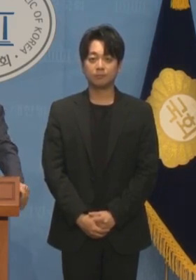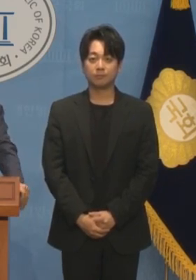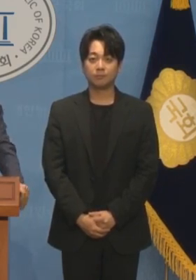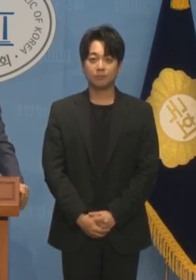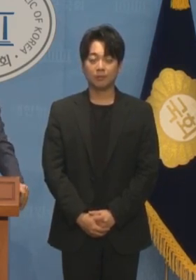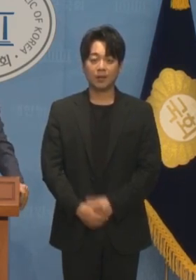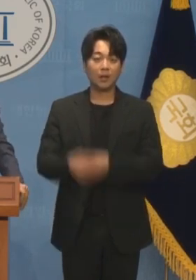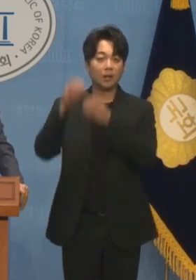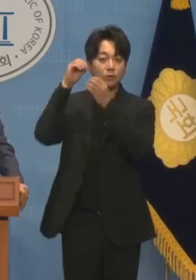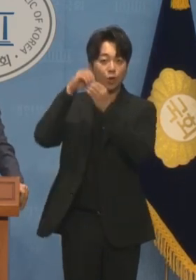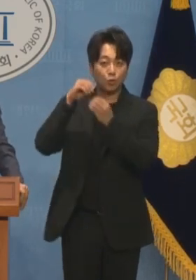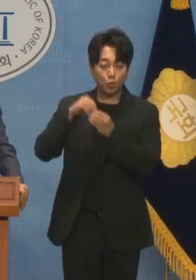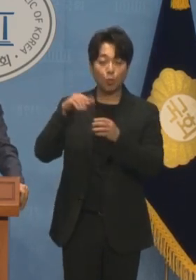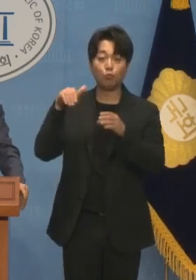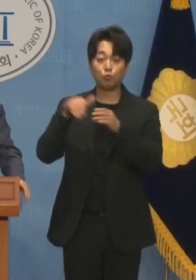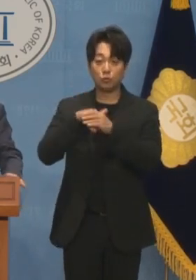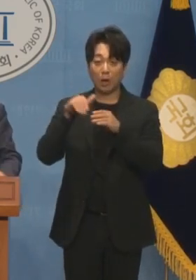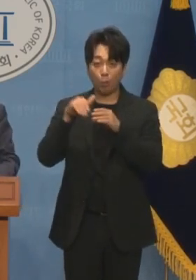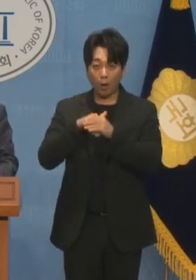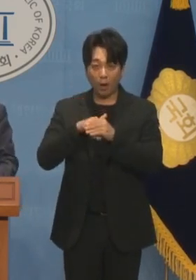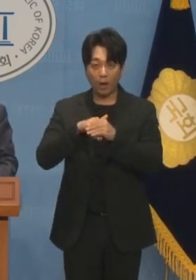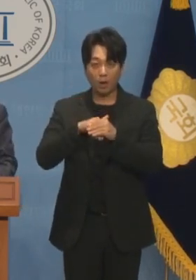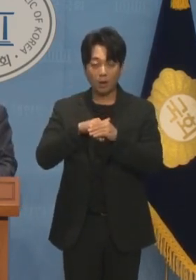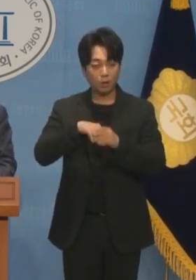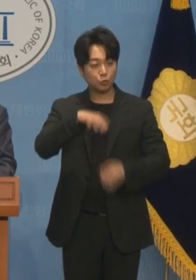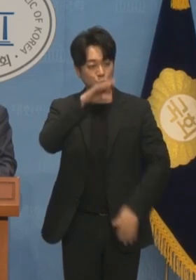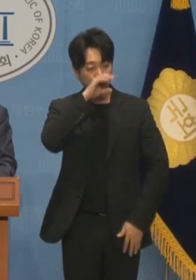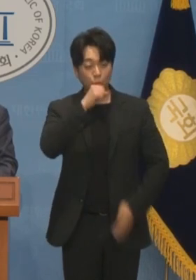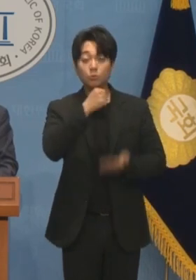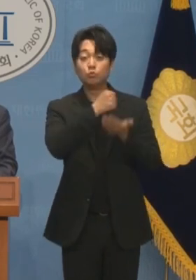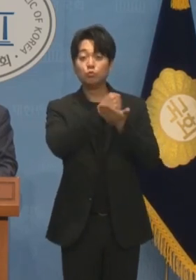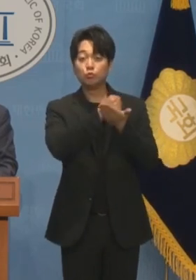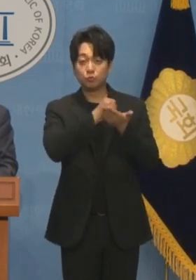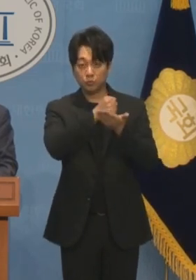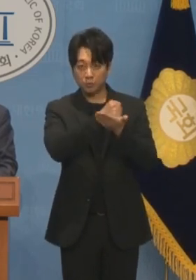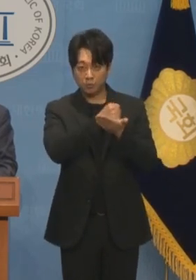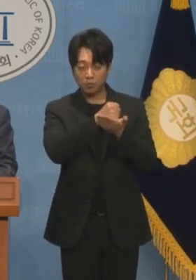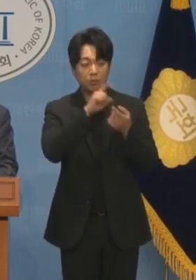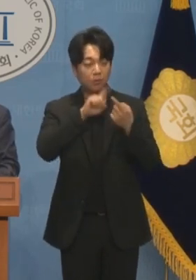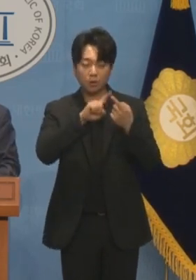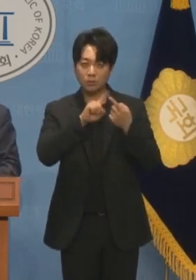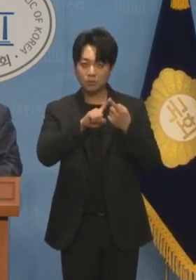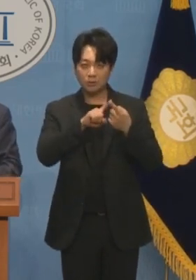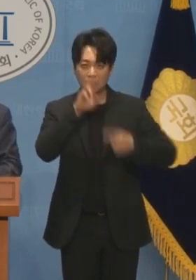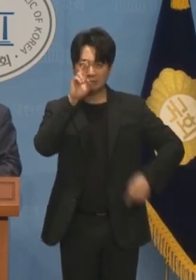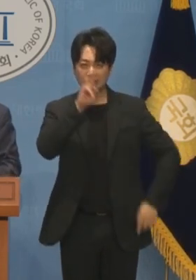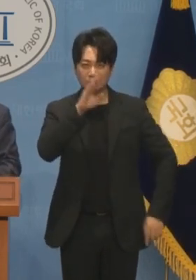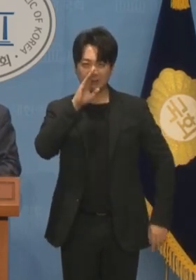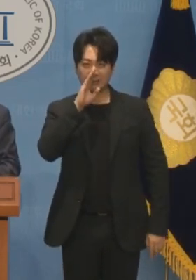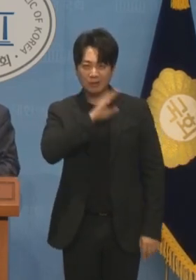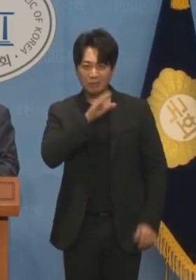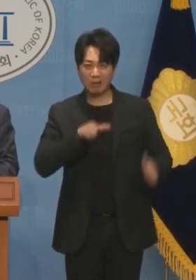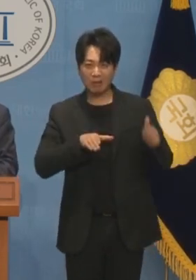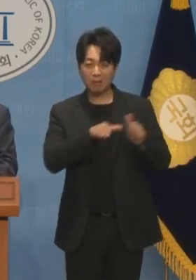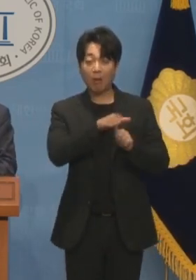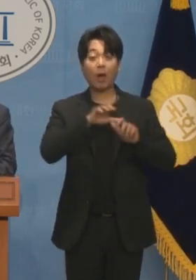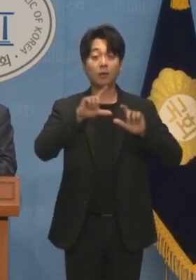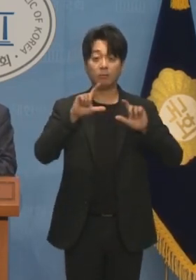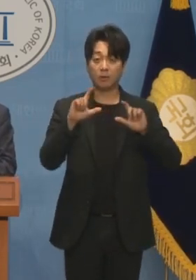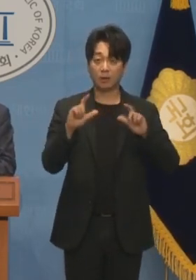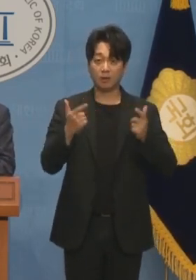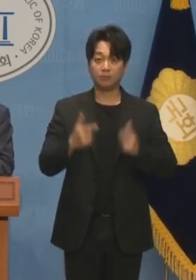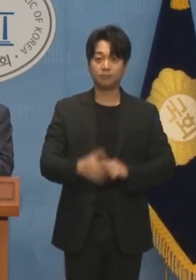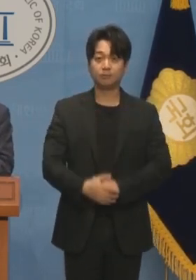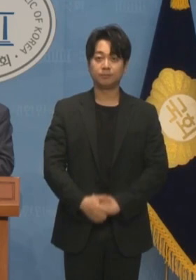문화와 건전한 역수를 배척하거나 비난하는 것은 결코 아닙니다.